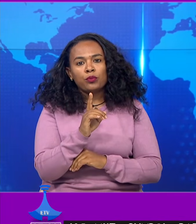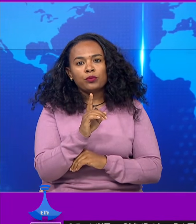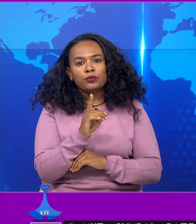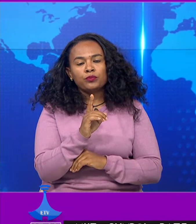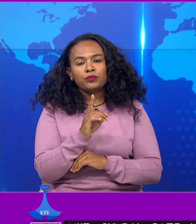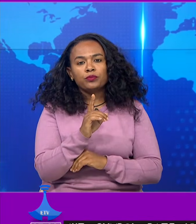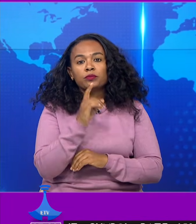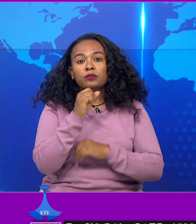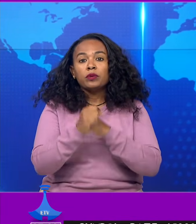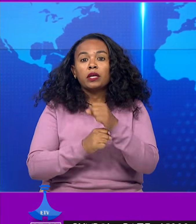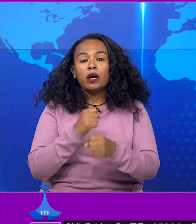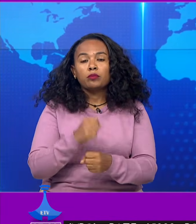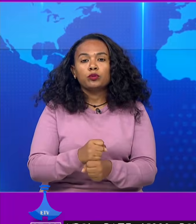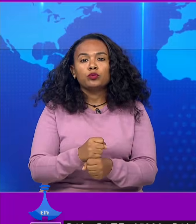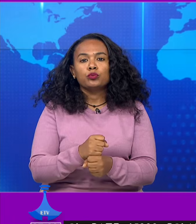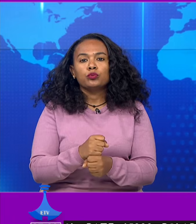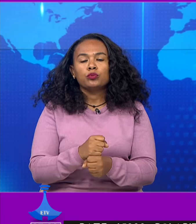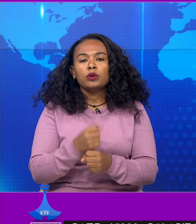በየዓመቱ